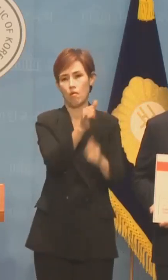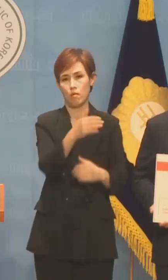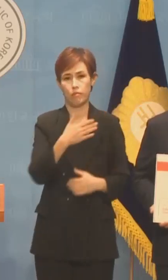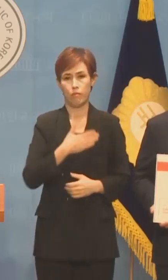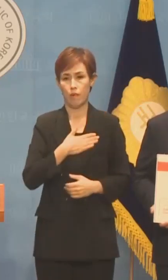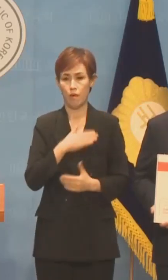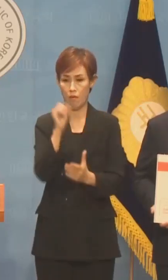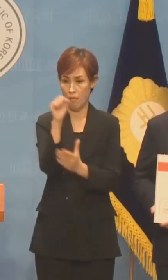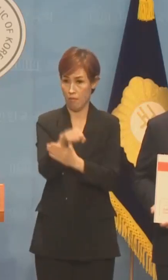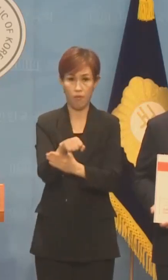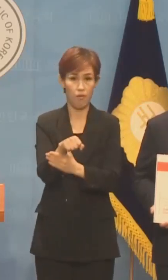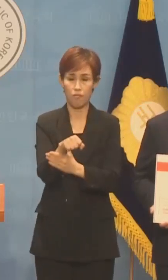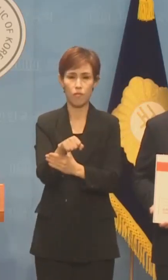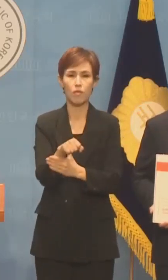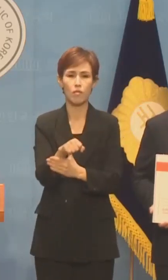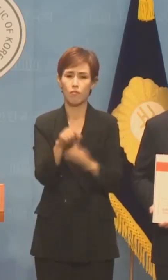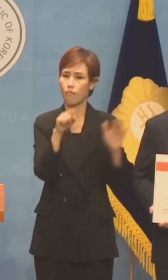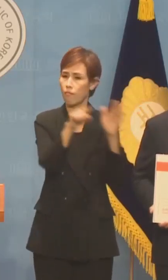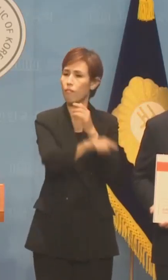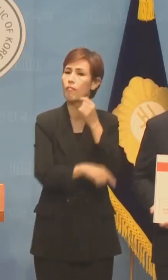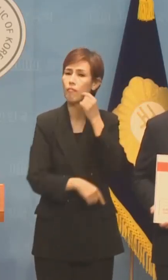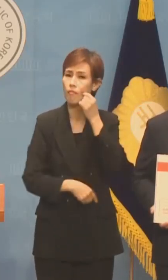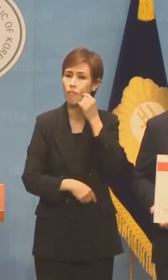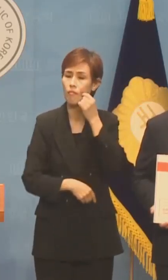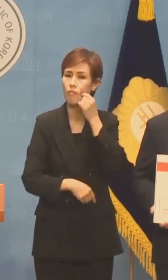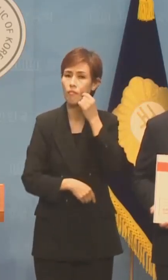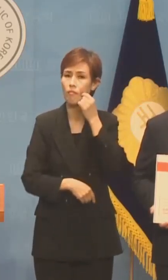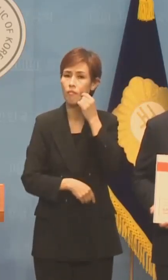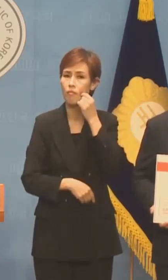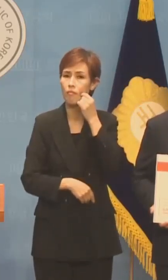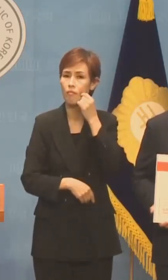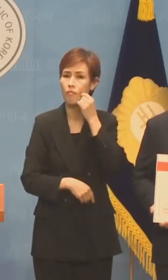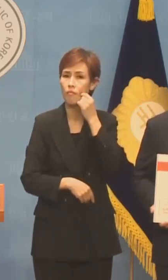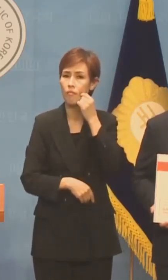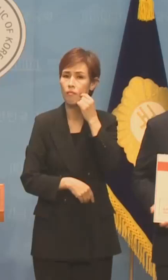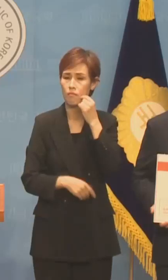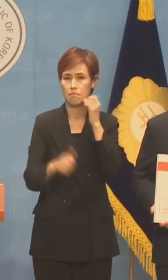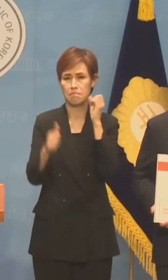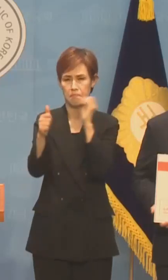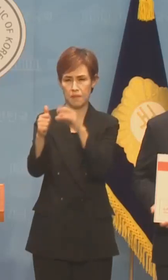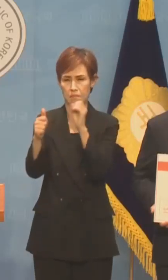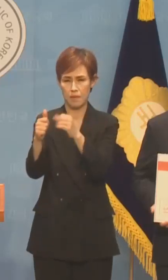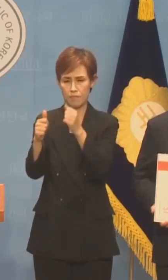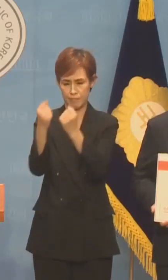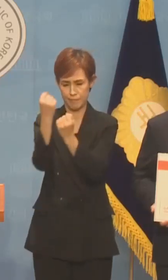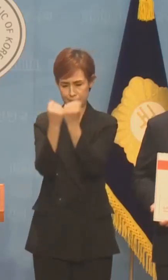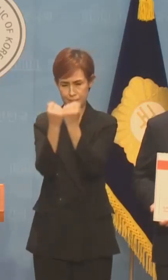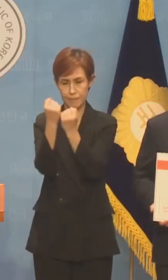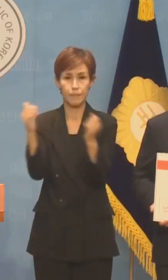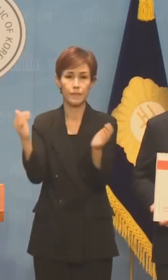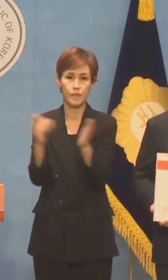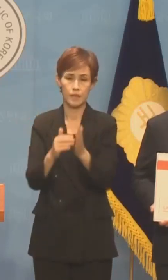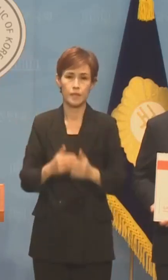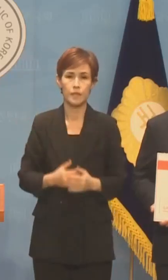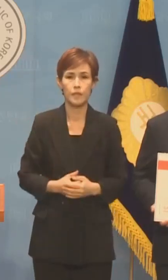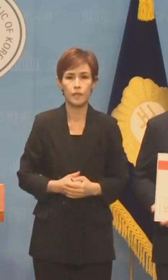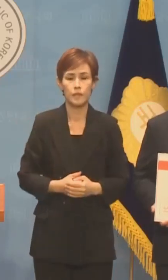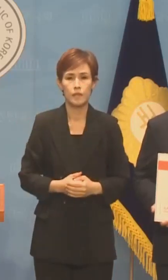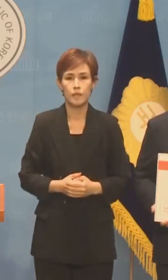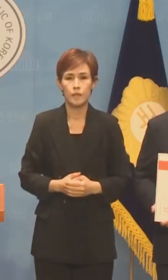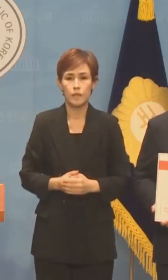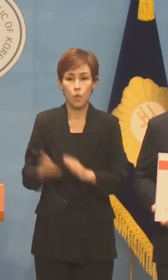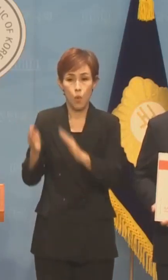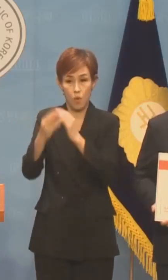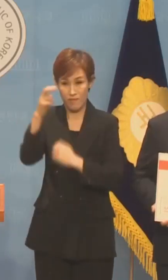내가 승인을 해도 출입할 수 없다는 내용을 수차례 설명합니다. 그러나